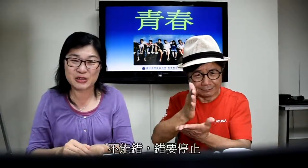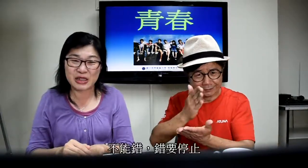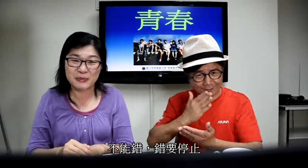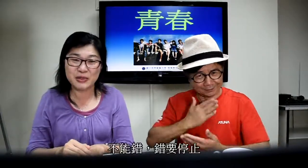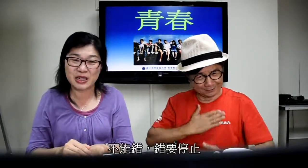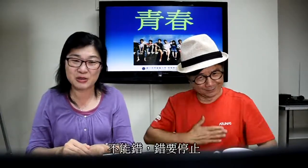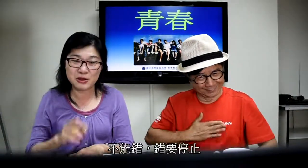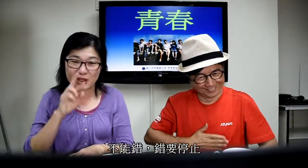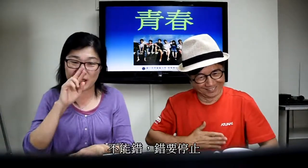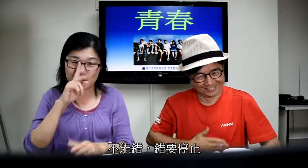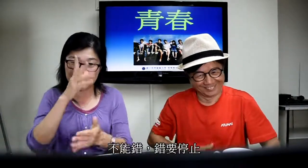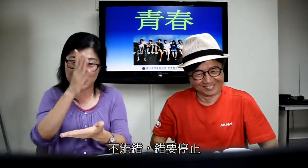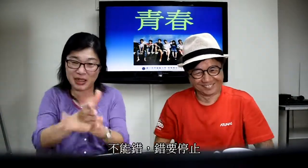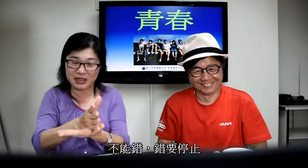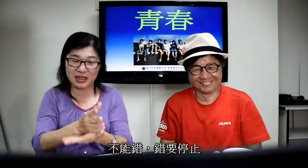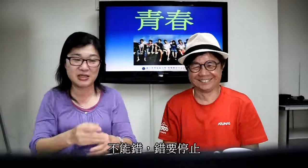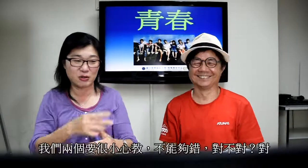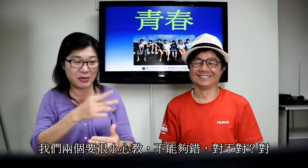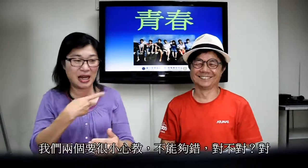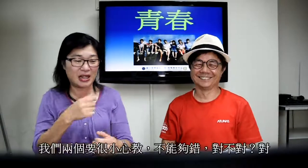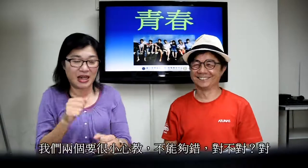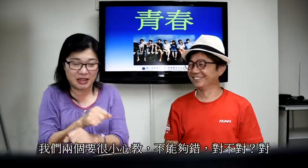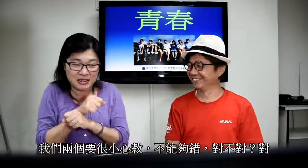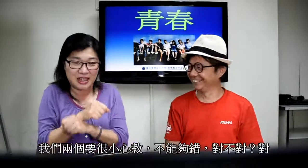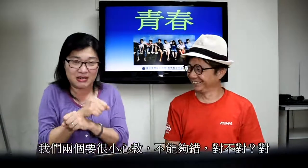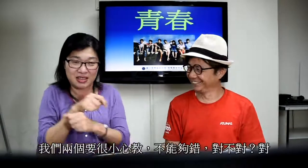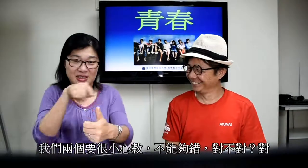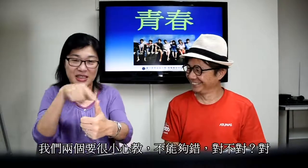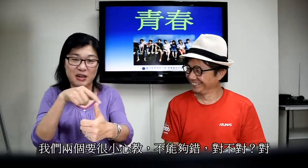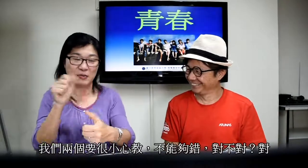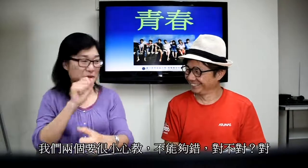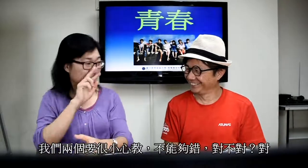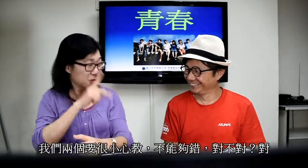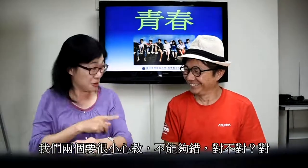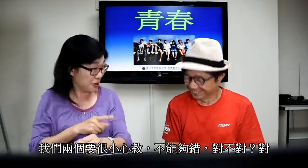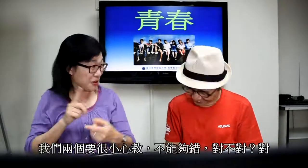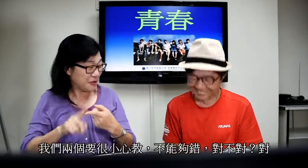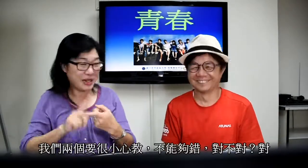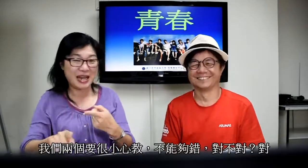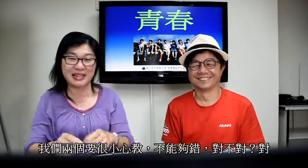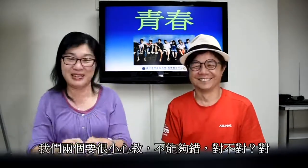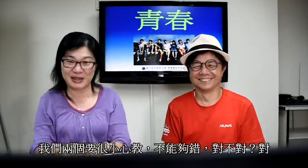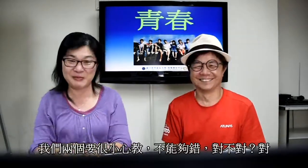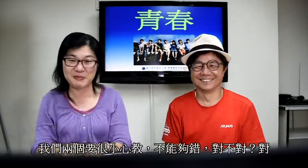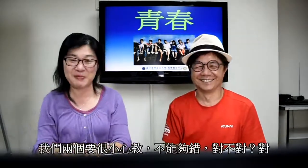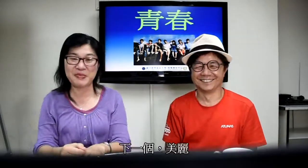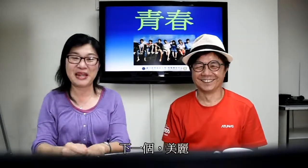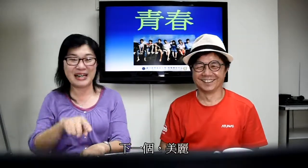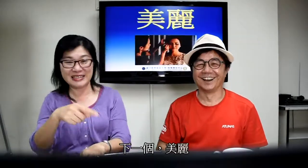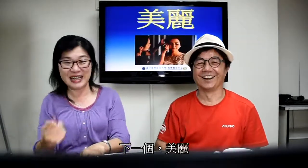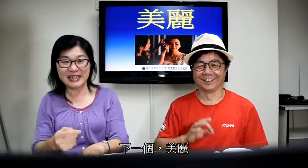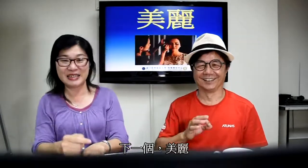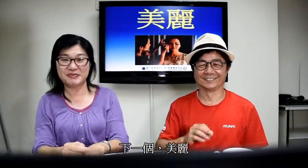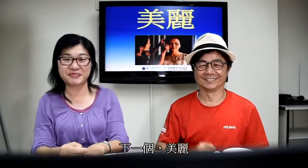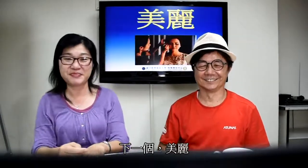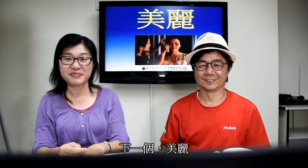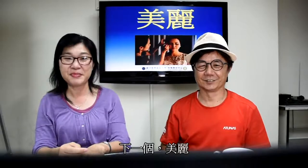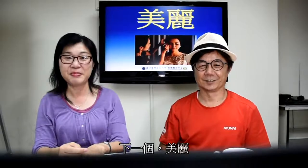不能错，错要停止，我们两个要很小心交，不能够错，对不对？下一个美